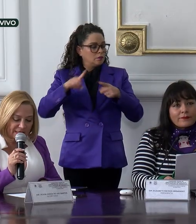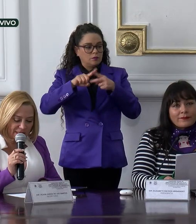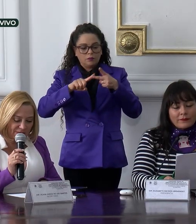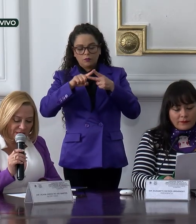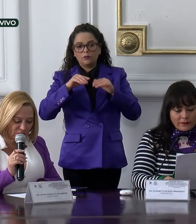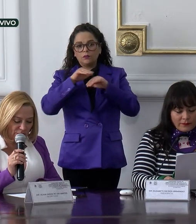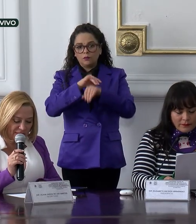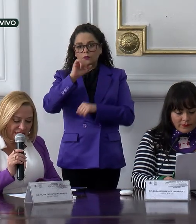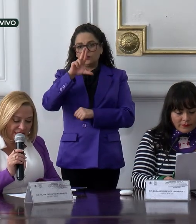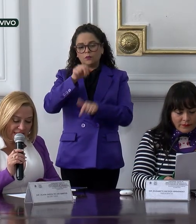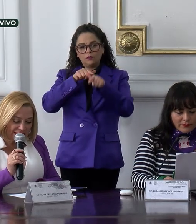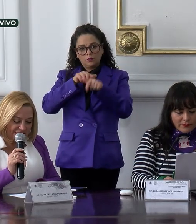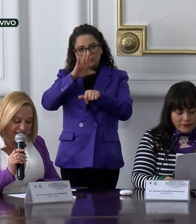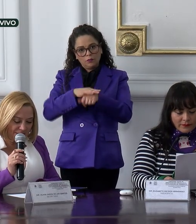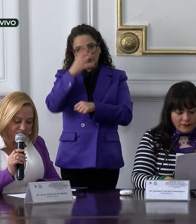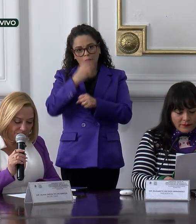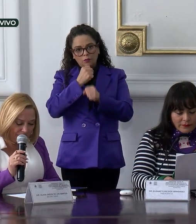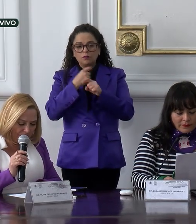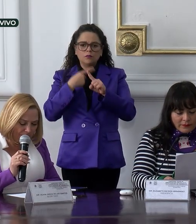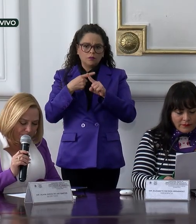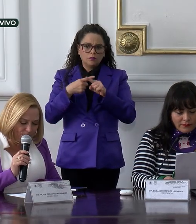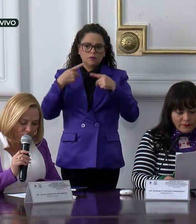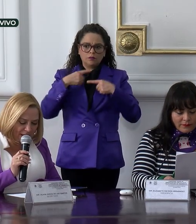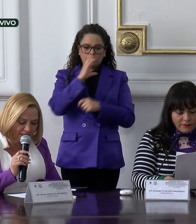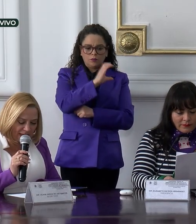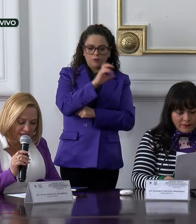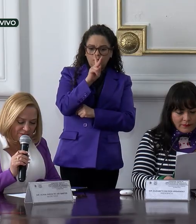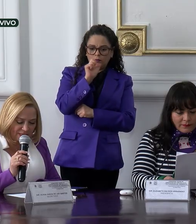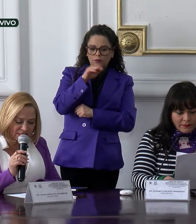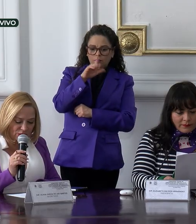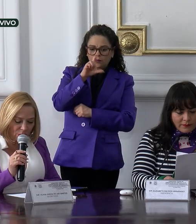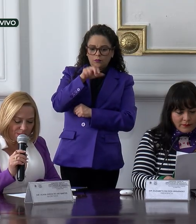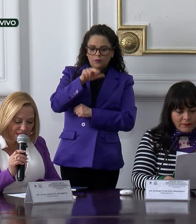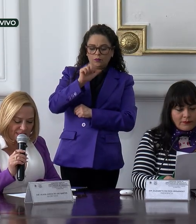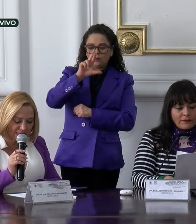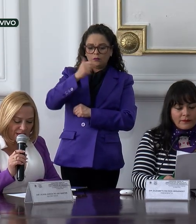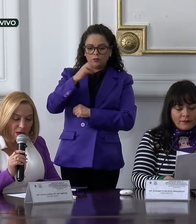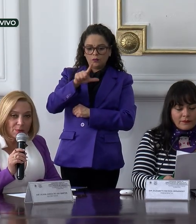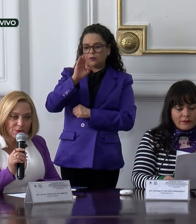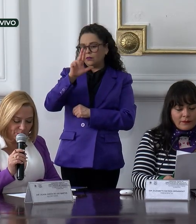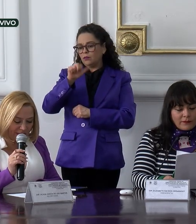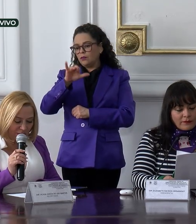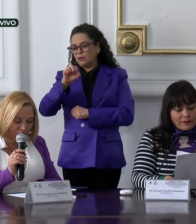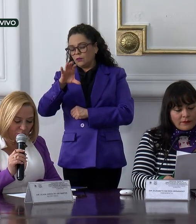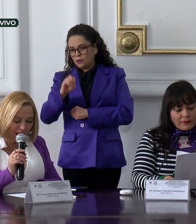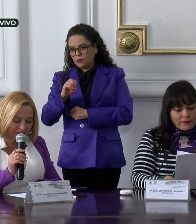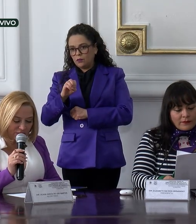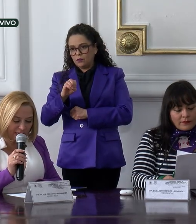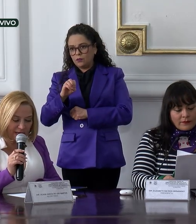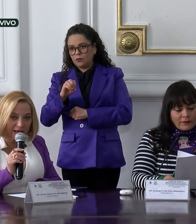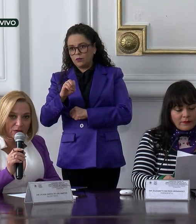a la ratificación del C. Pamplona Rangel Francisco para integrar por un